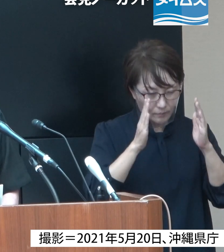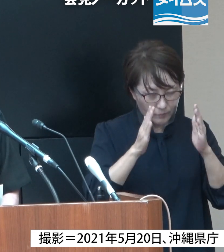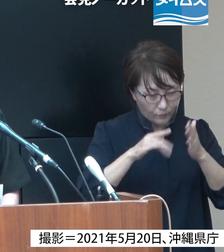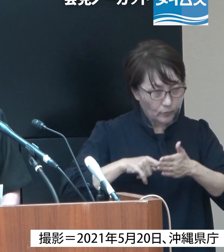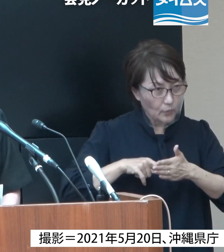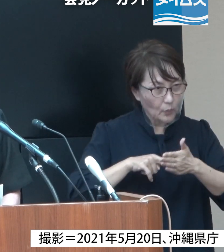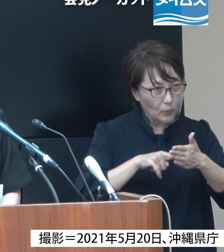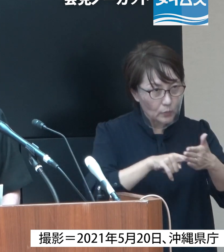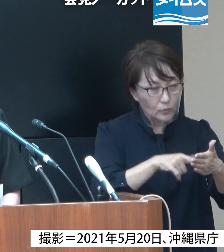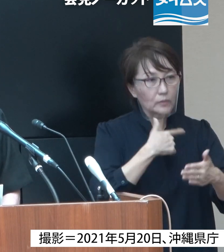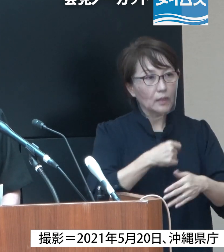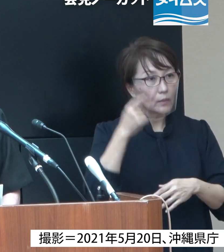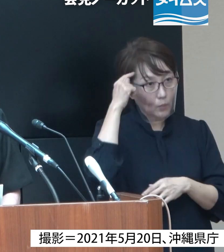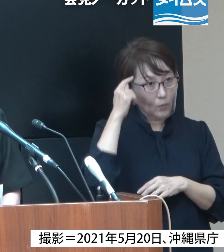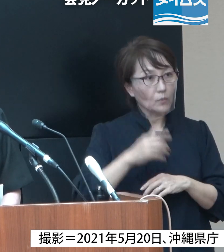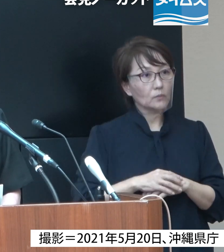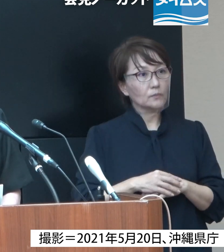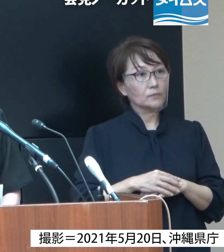たいというように考えています。